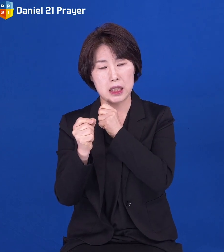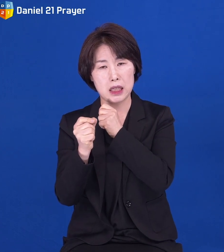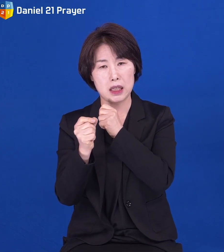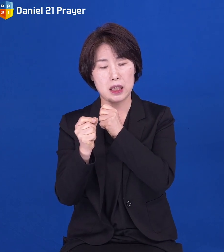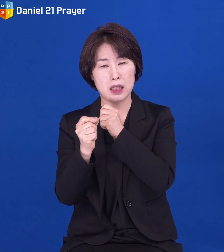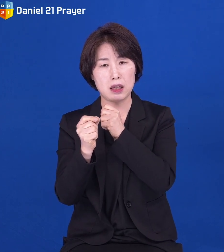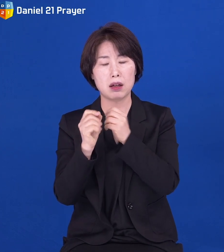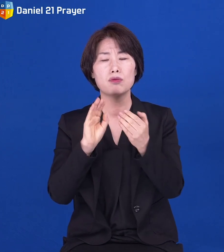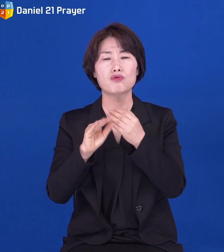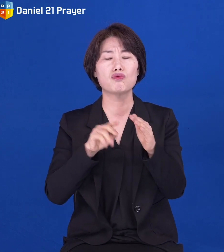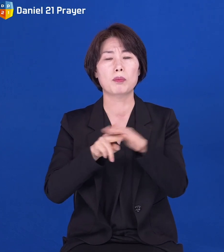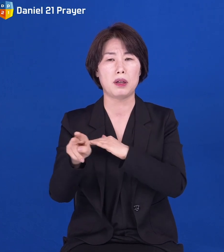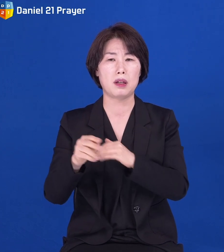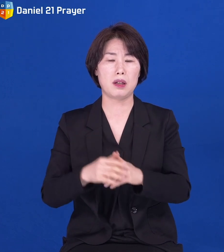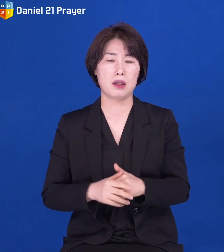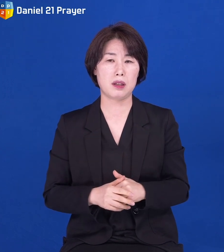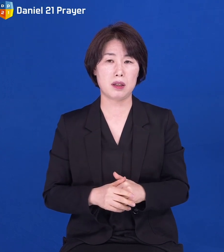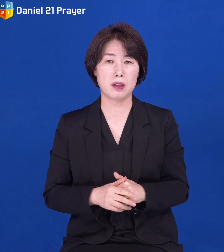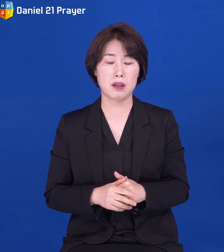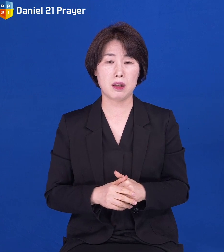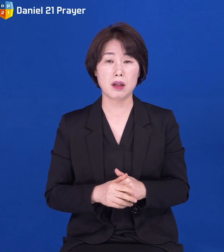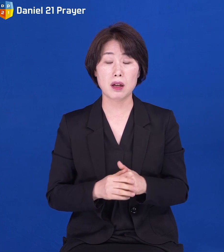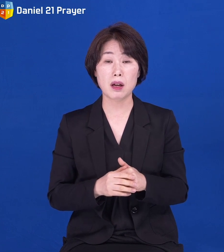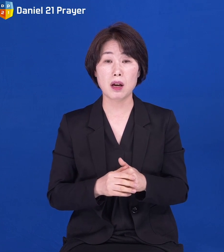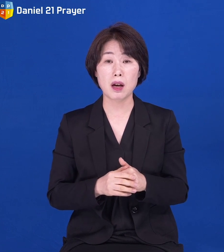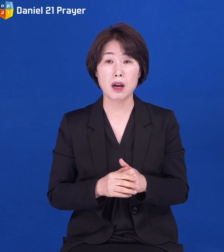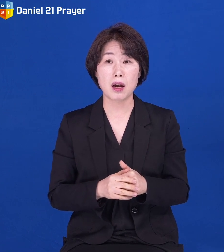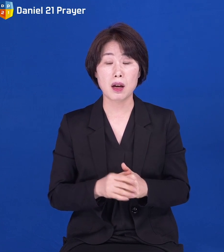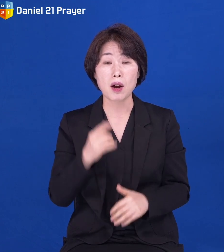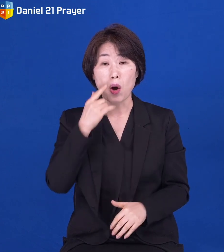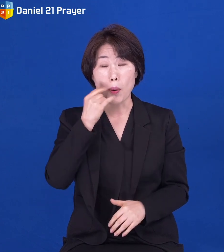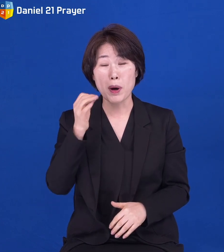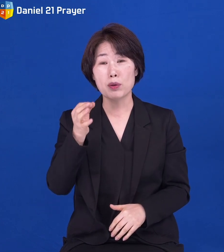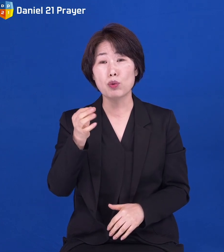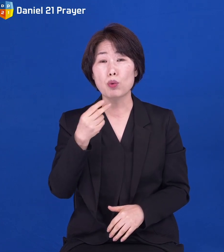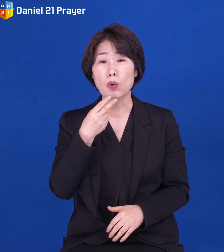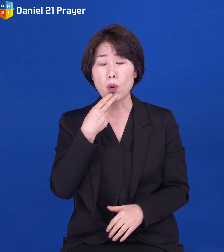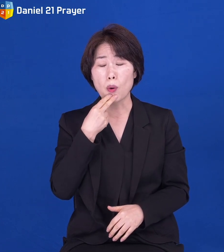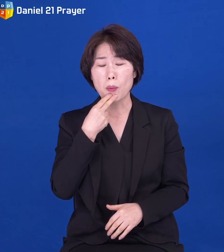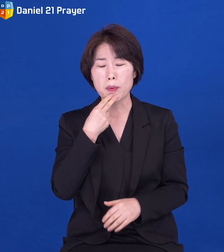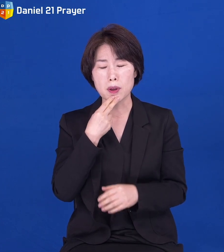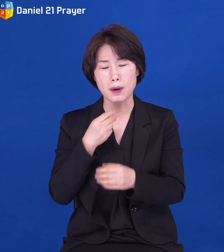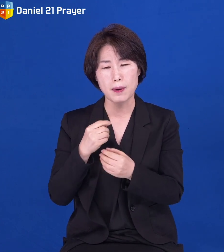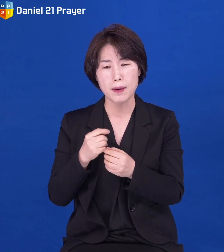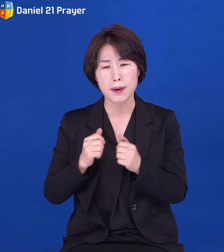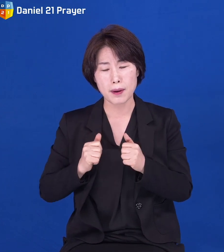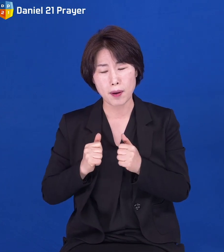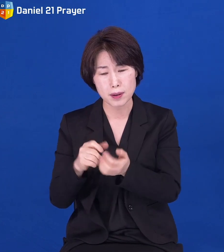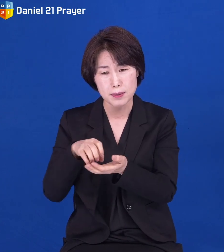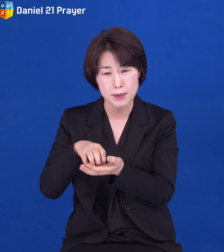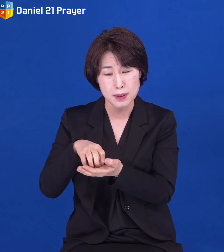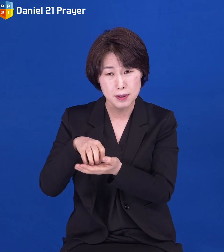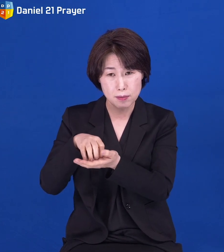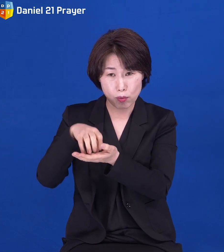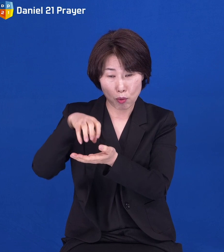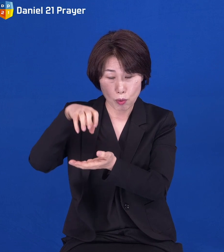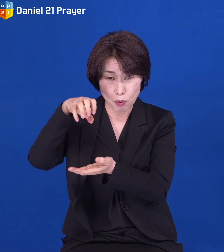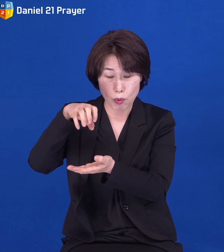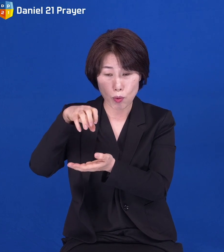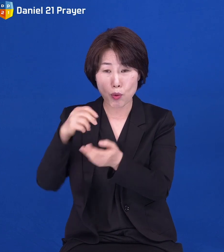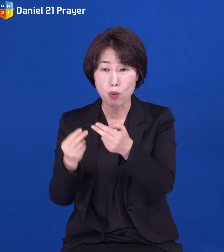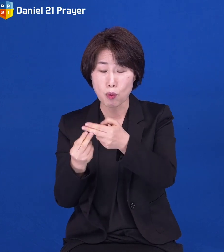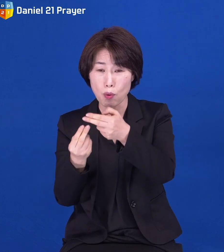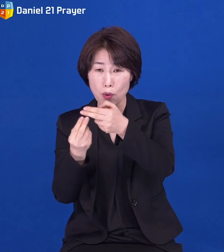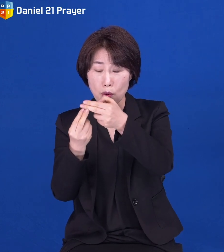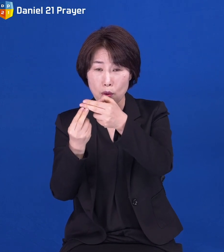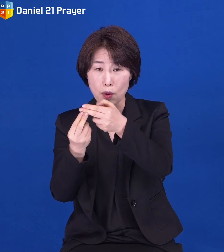받으신 거예요. 왜냐면 있으면 그냥 상처가 안 받을 텐데 없는데 짓고 있는 거를 그분한테 드렸는데, 없는 돈에 짓는